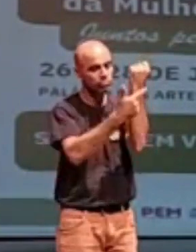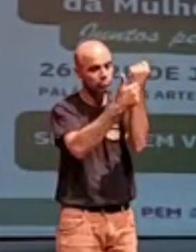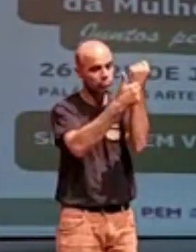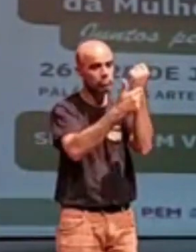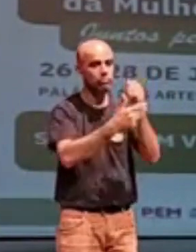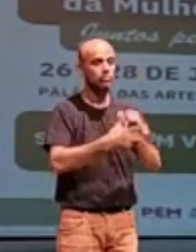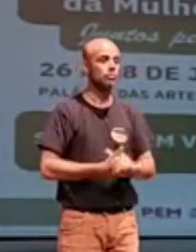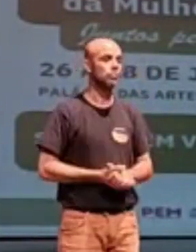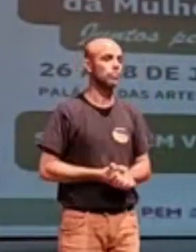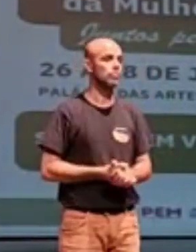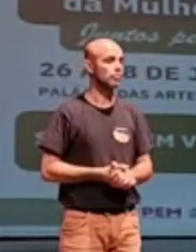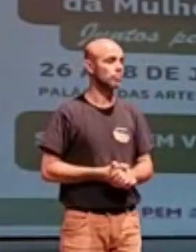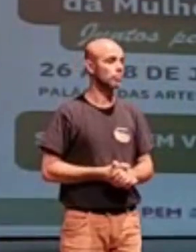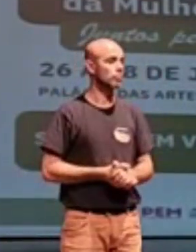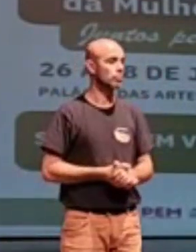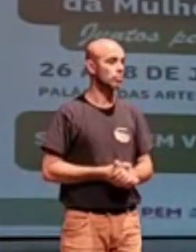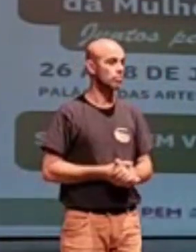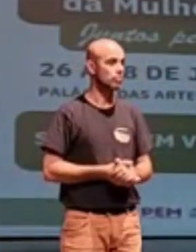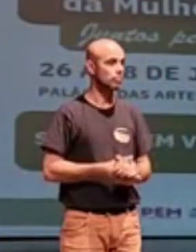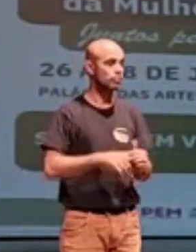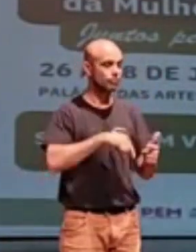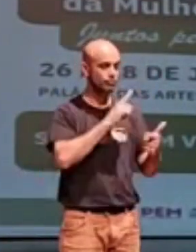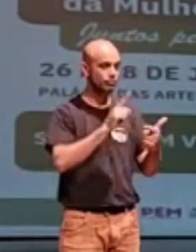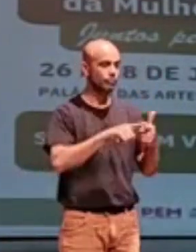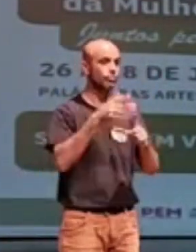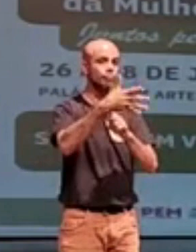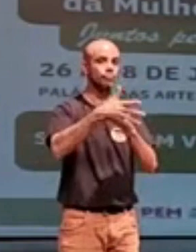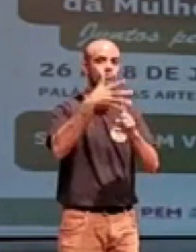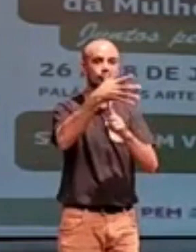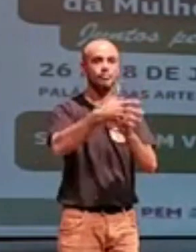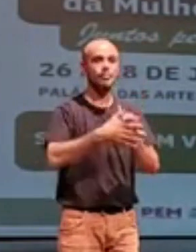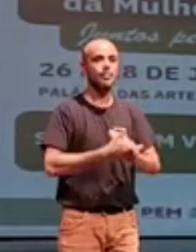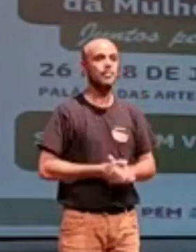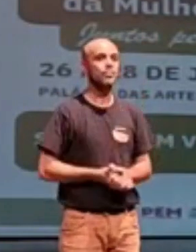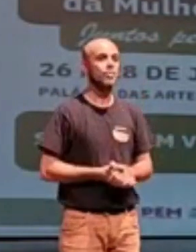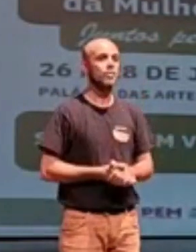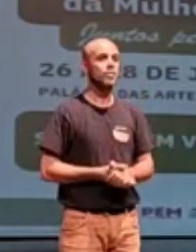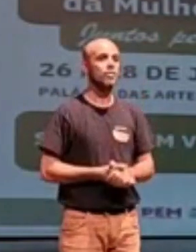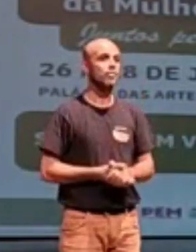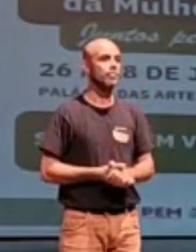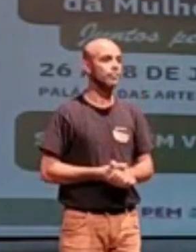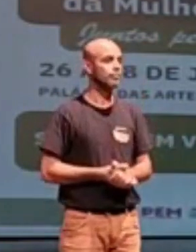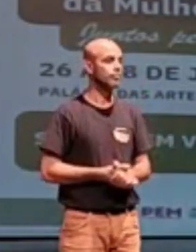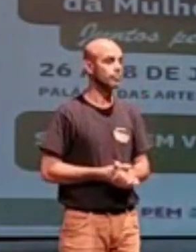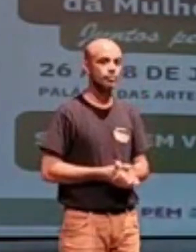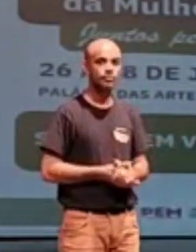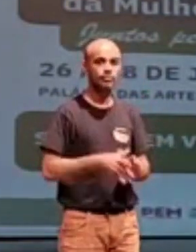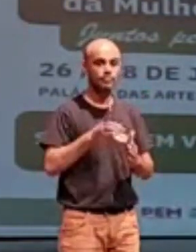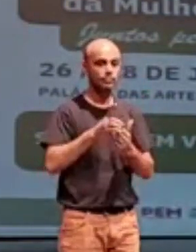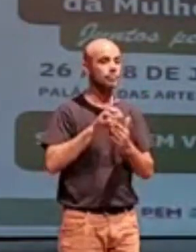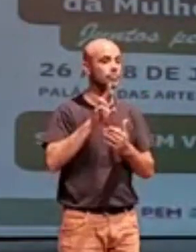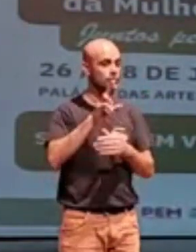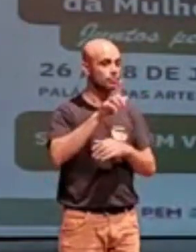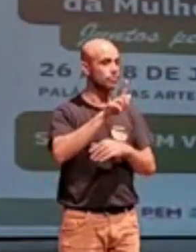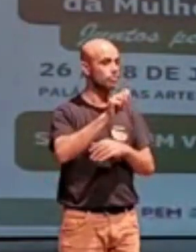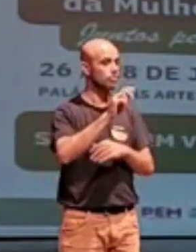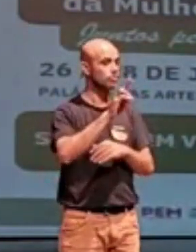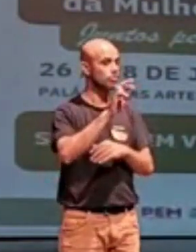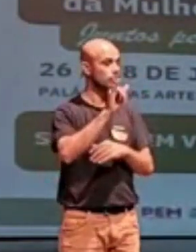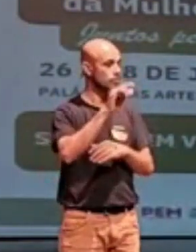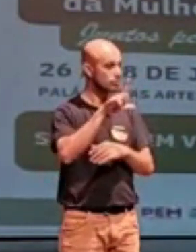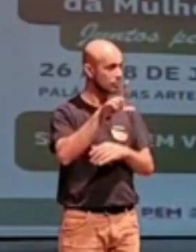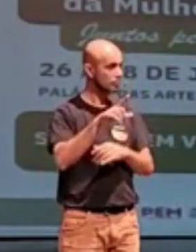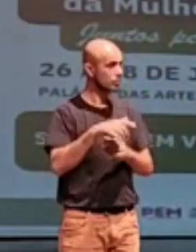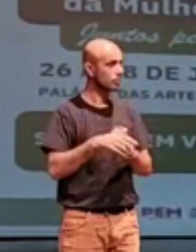vertebral. Vamos à nossa próxima palestra, que é com o doutor Gabriel